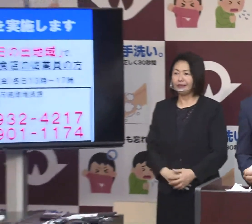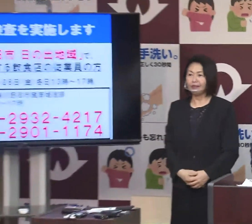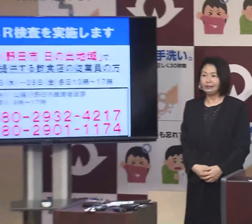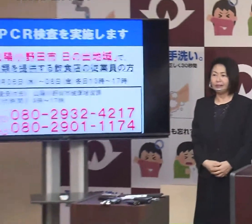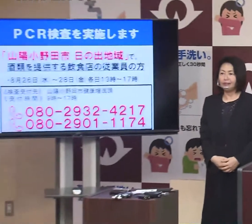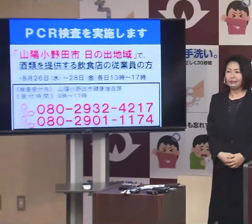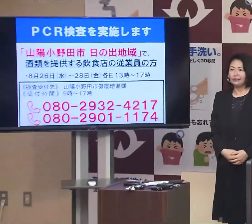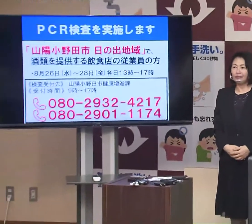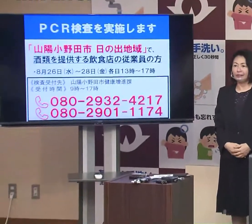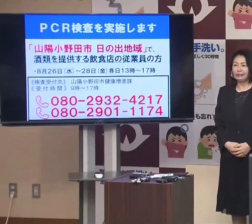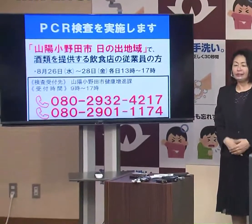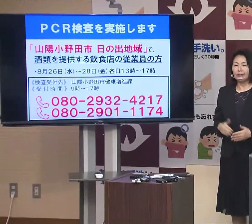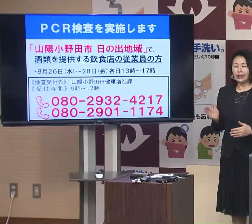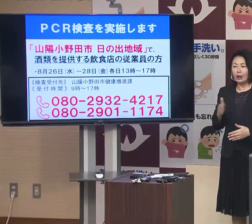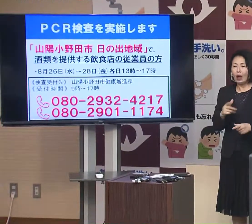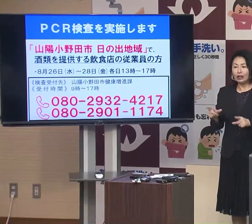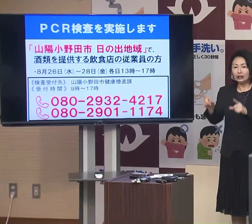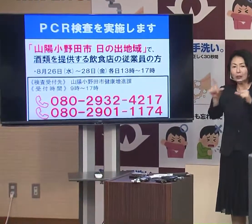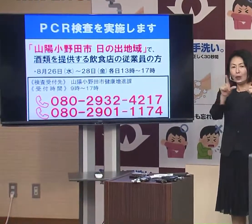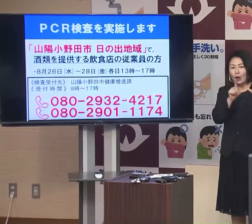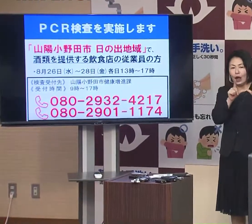それではご質問のある方からお願い